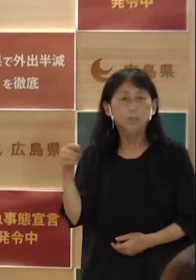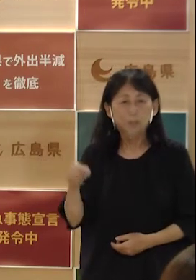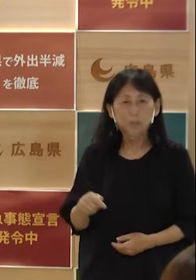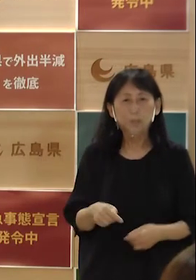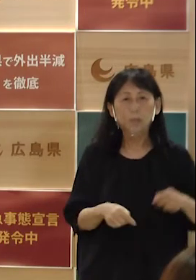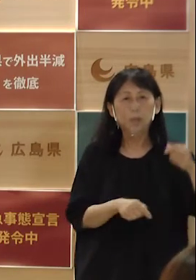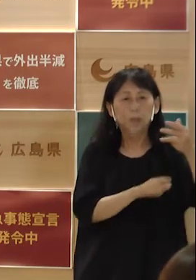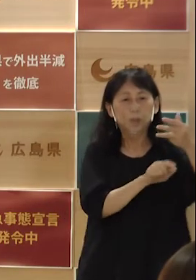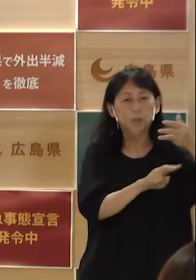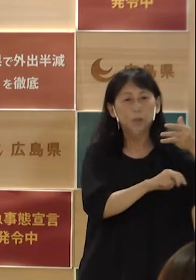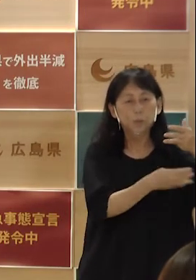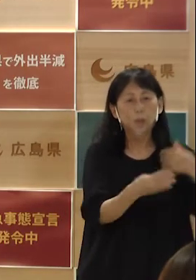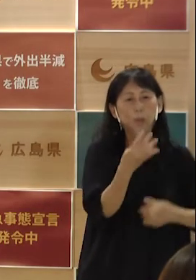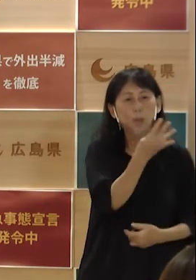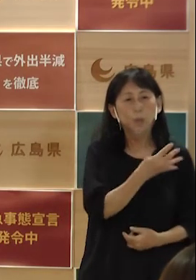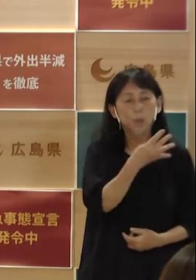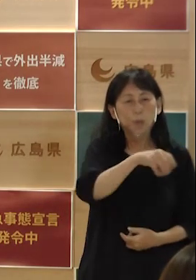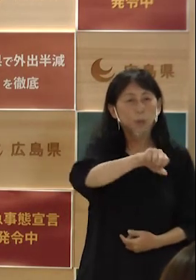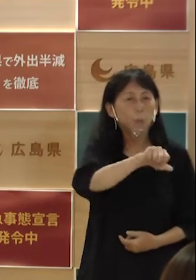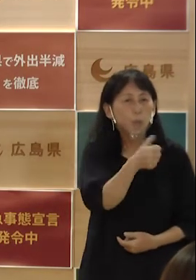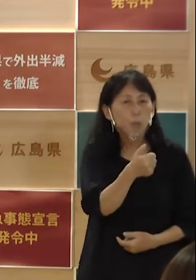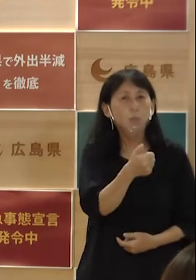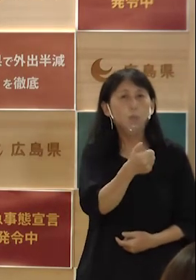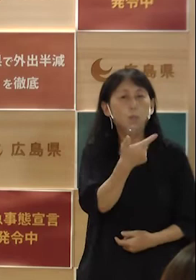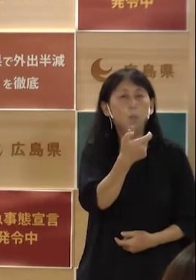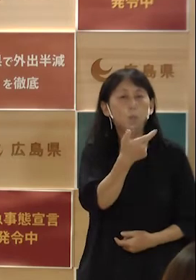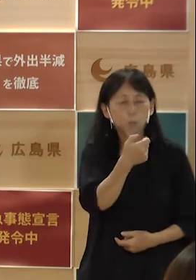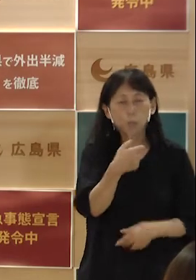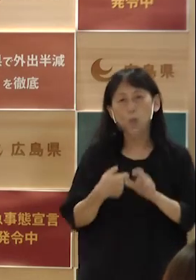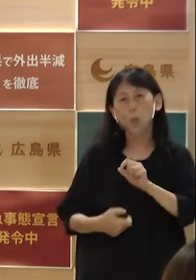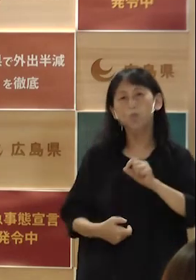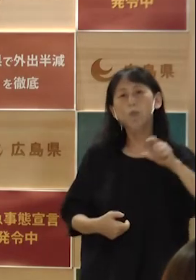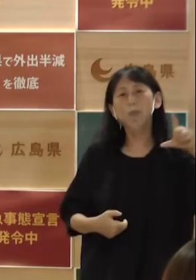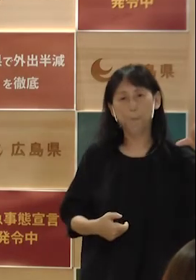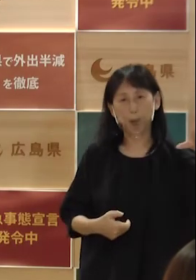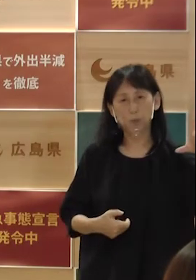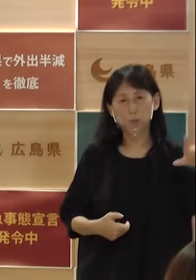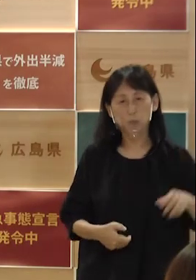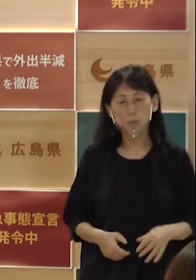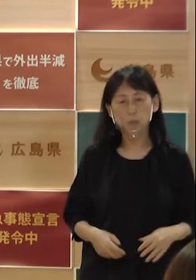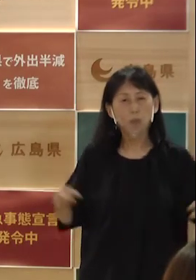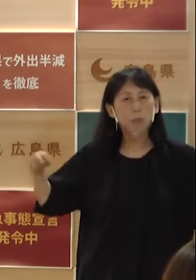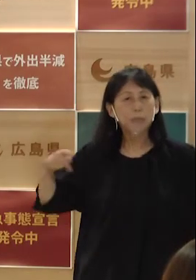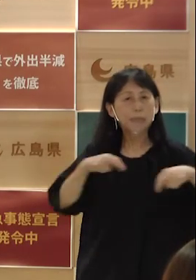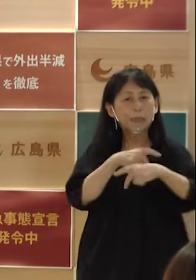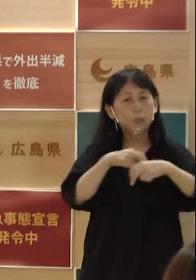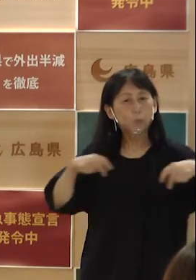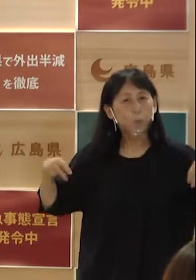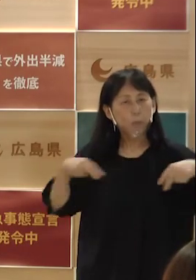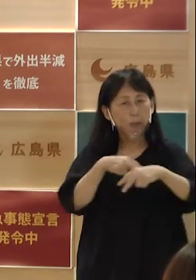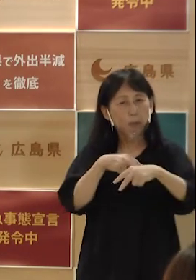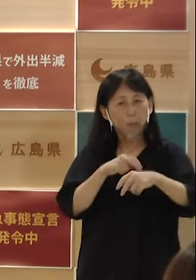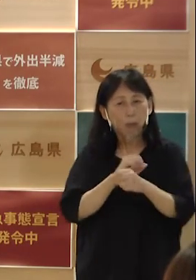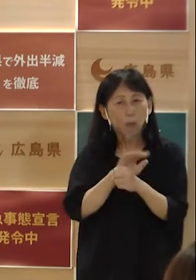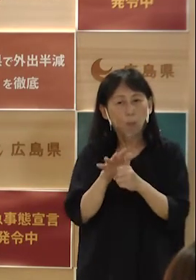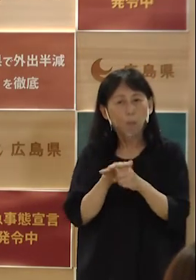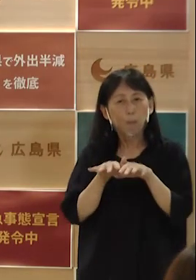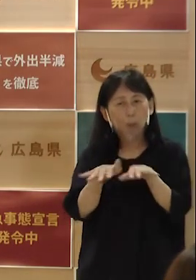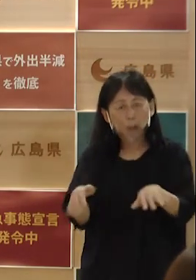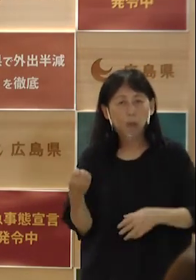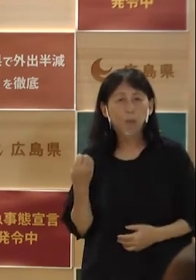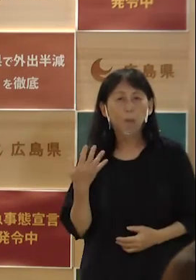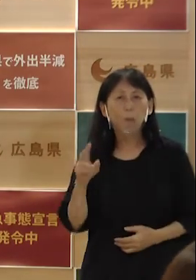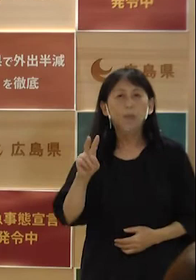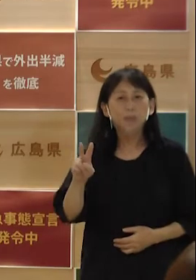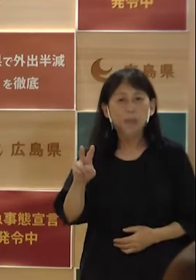8月29日に4560件になってまして増加しています。しかし人出を見ますと、コロナ前の令和2年1月